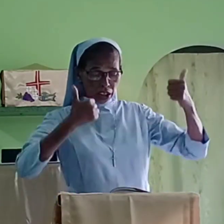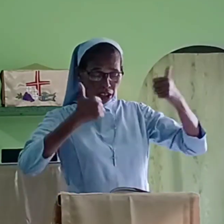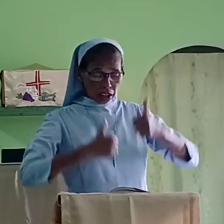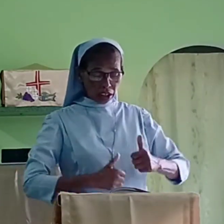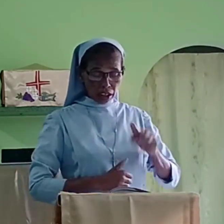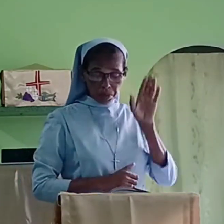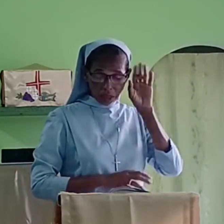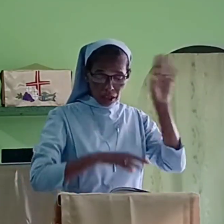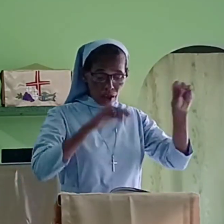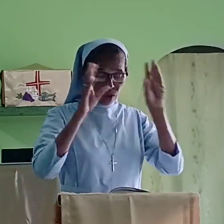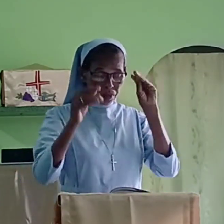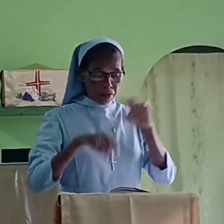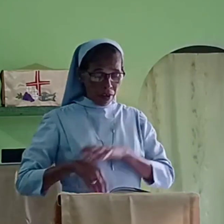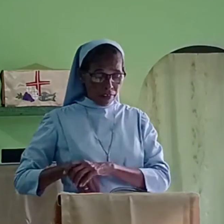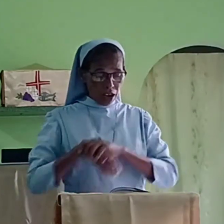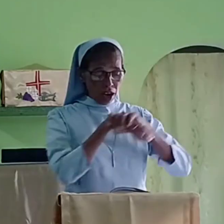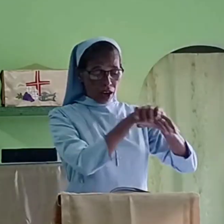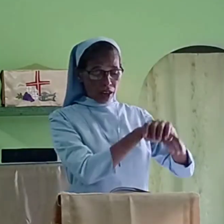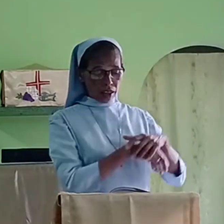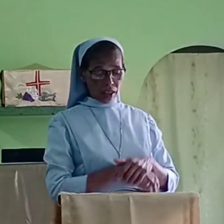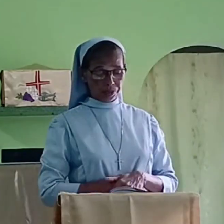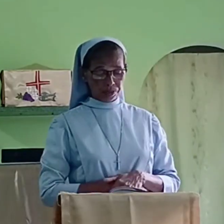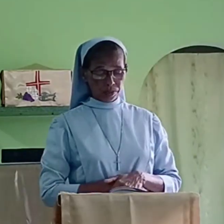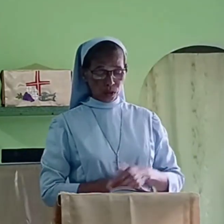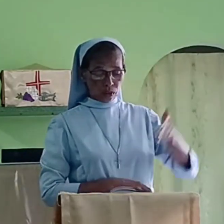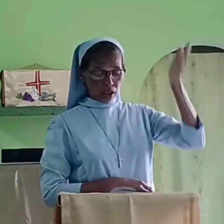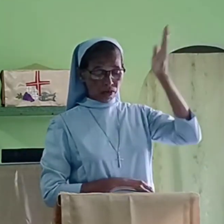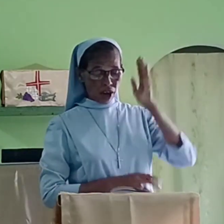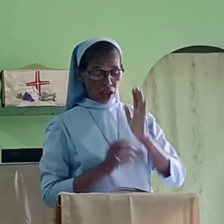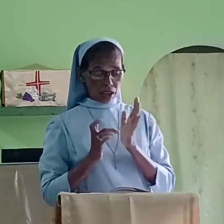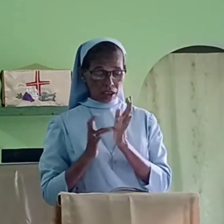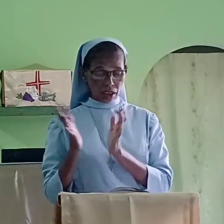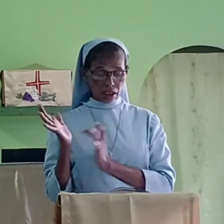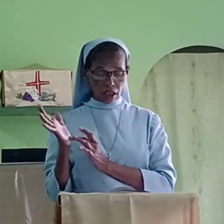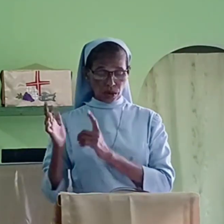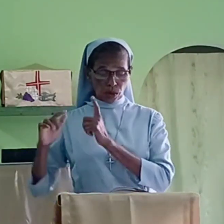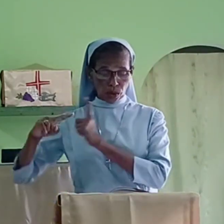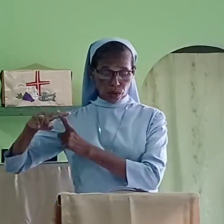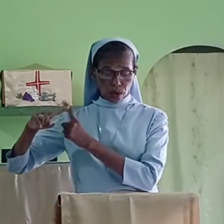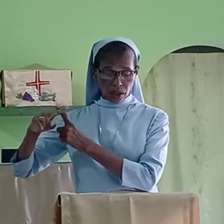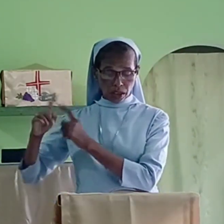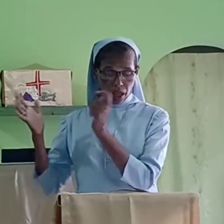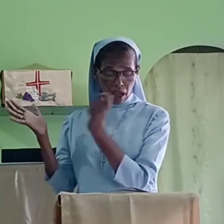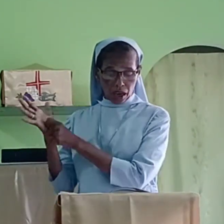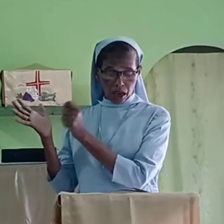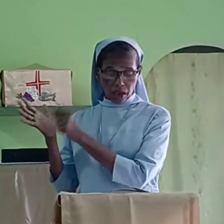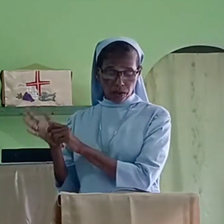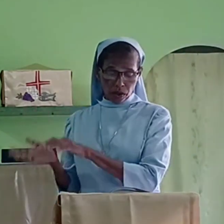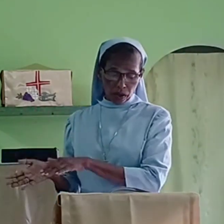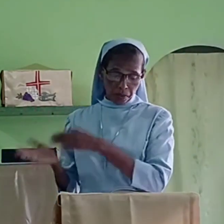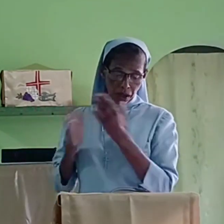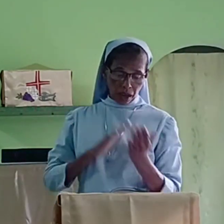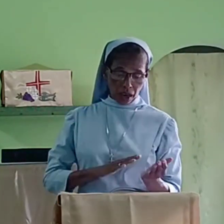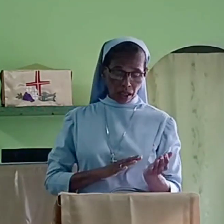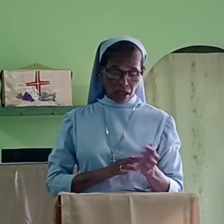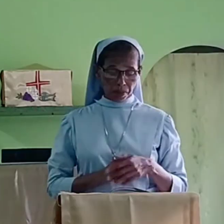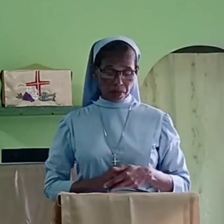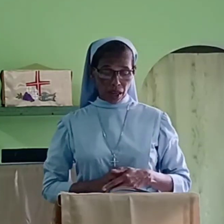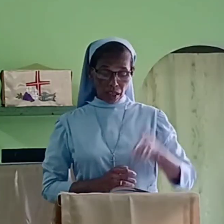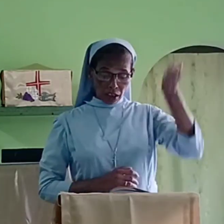ලවා උන්වහන්සේ කුරුසියේ ඇනගස්වා මරා දැමූහුය. එහෙත් දෙවියන් වහන්සේ මරණ